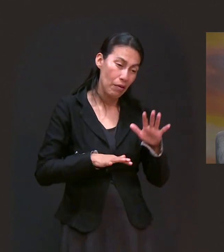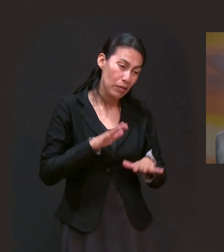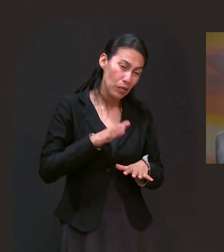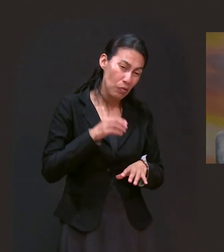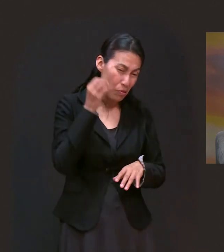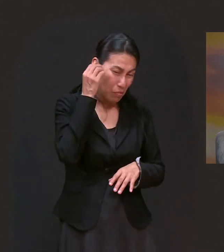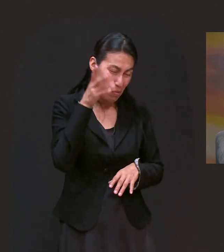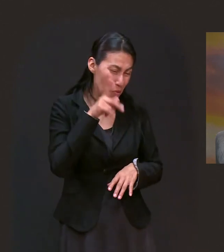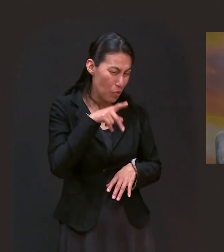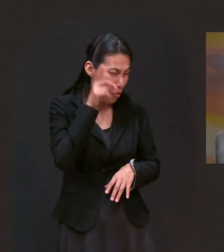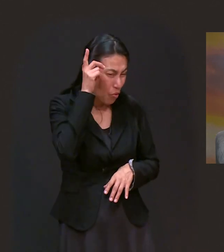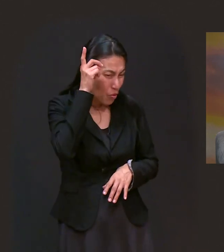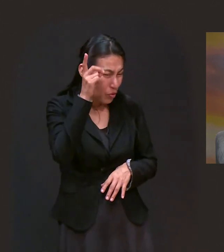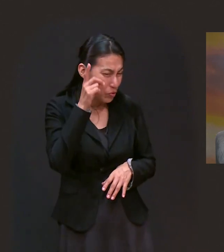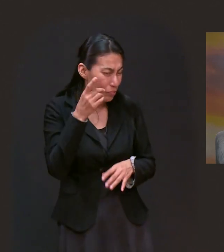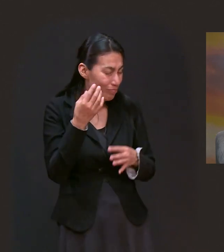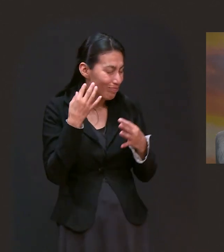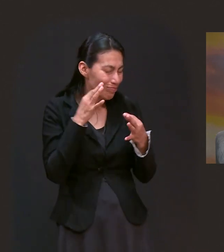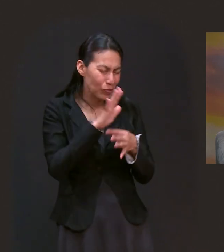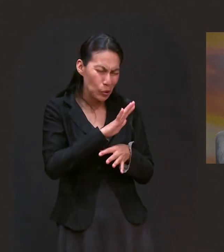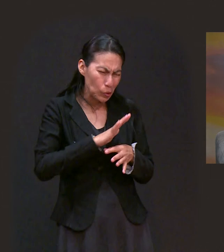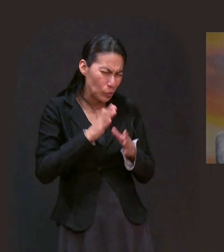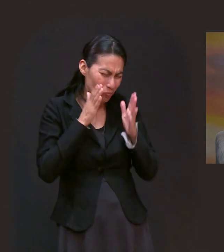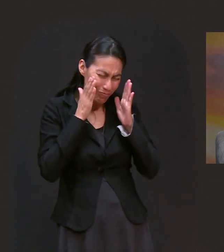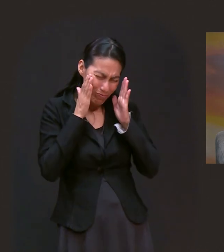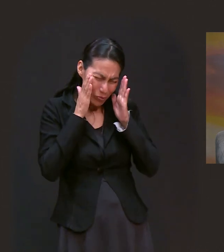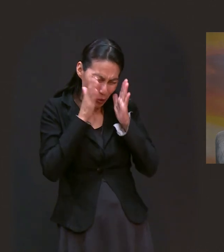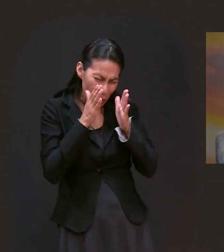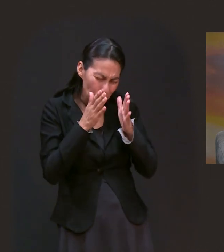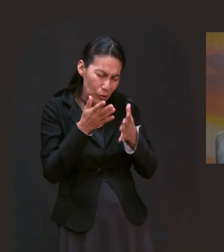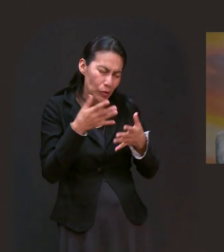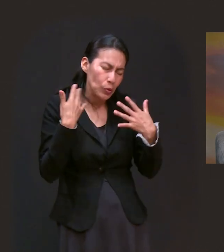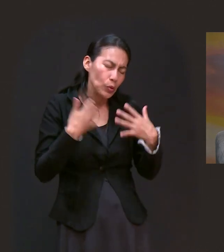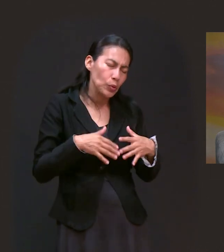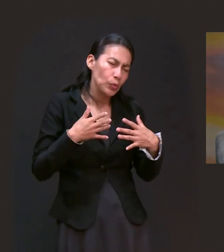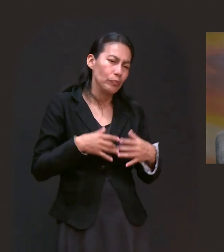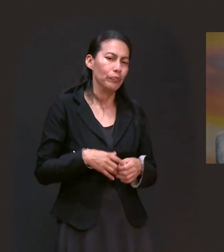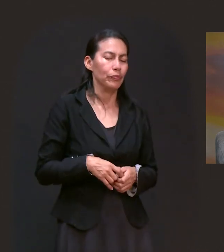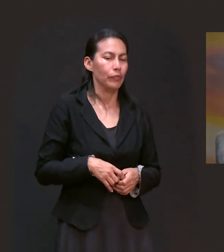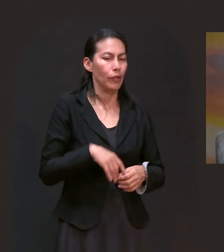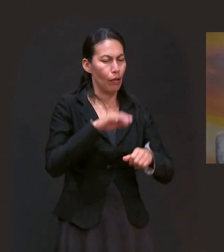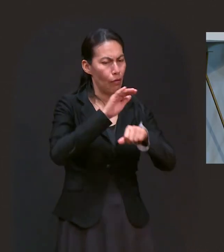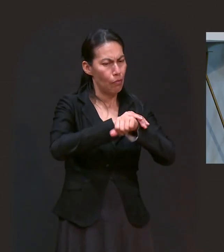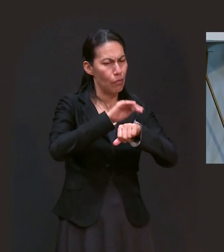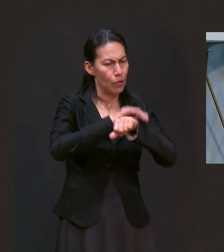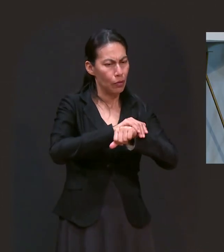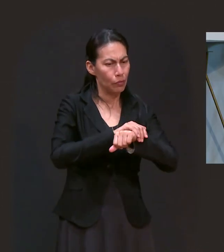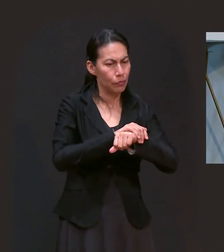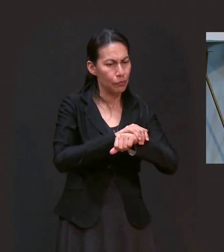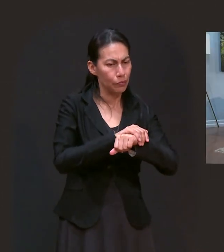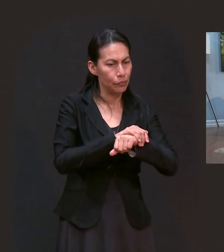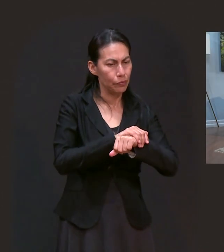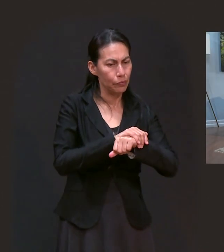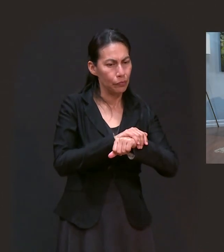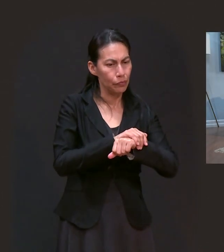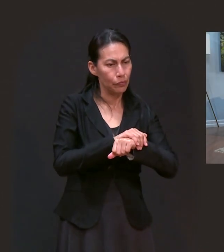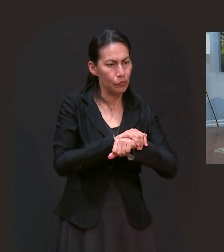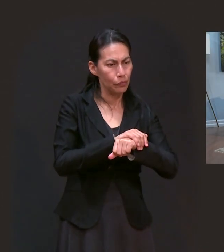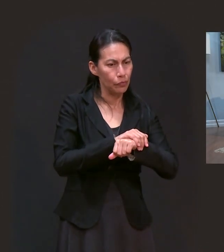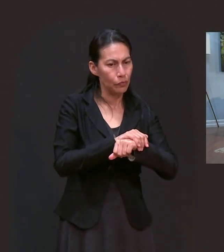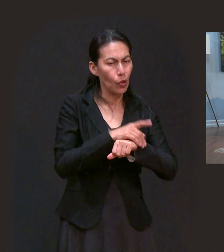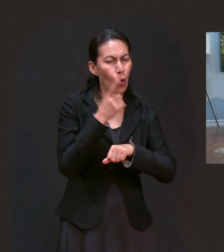fueron claves porque cuando justamente entre que ya estaba un aro mientras nosotros